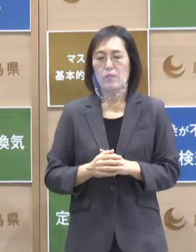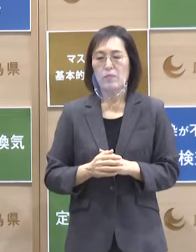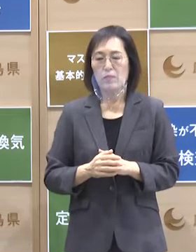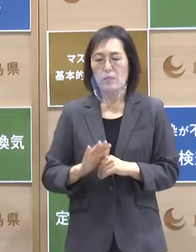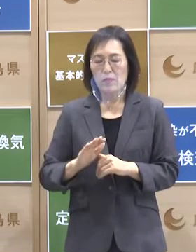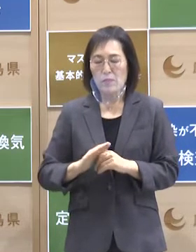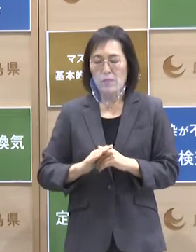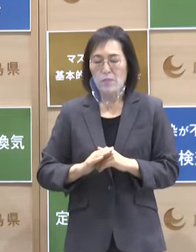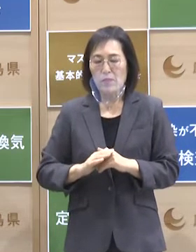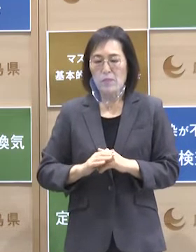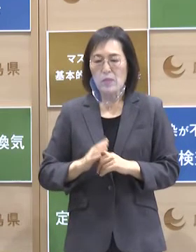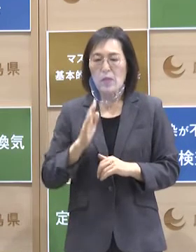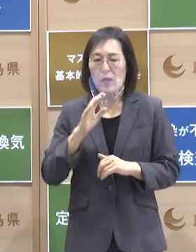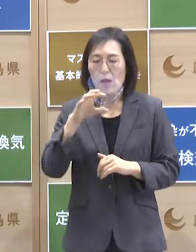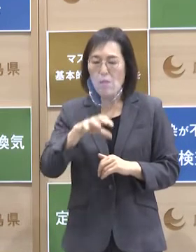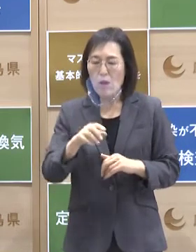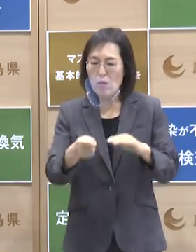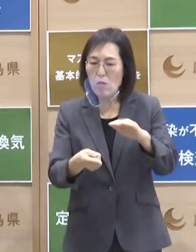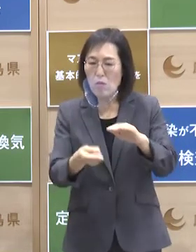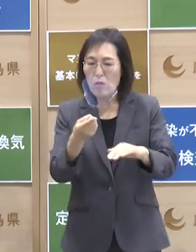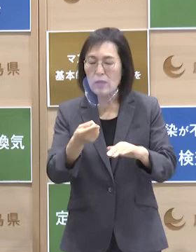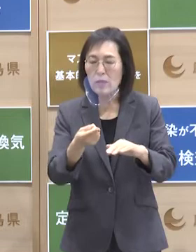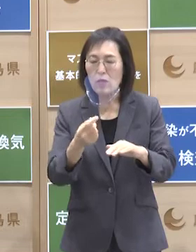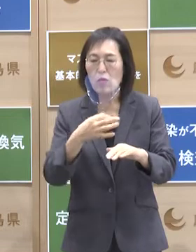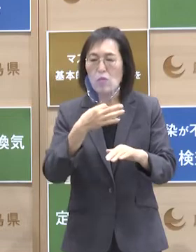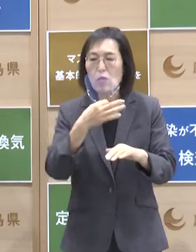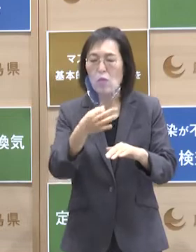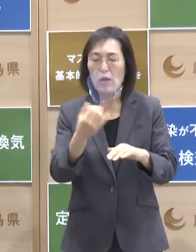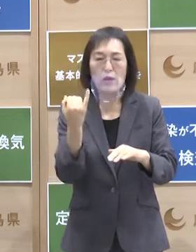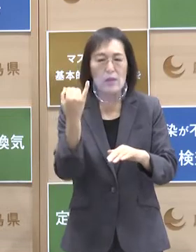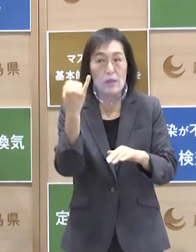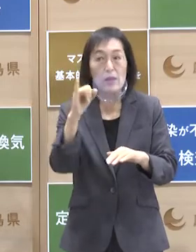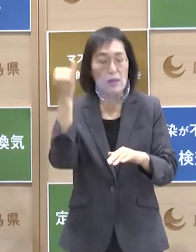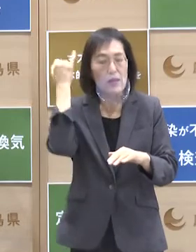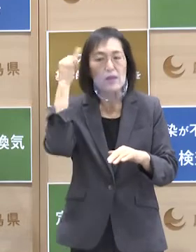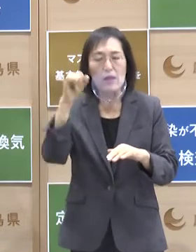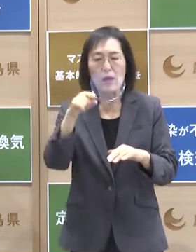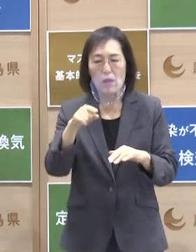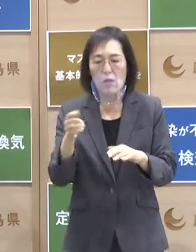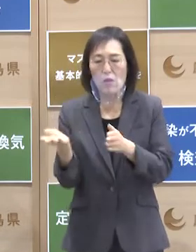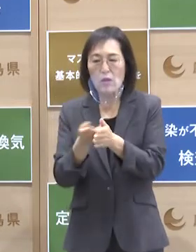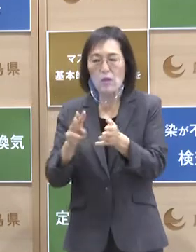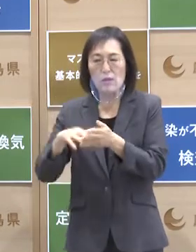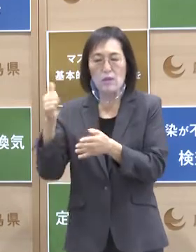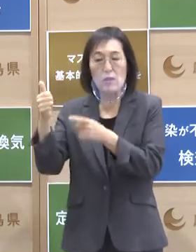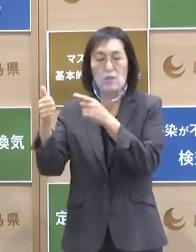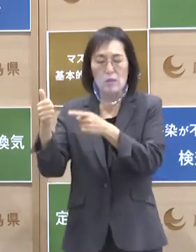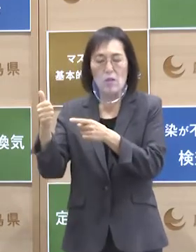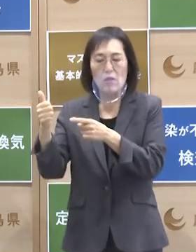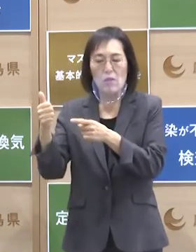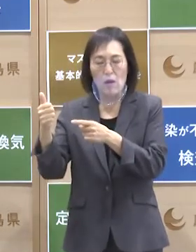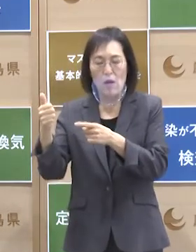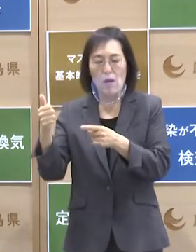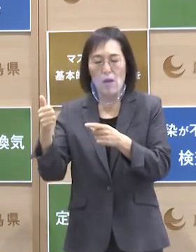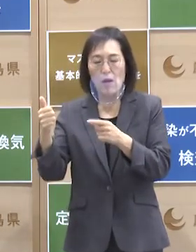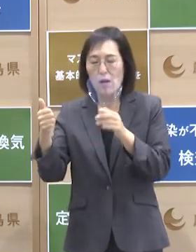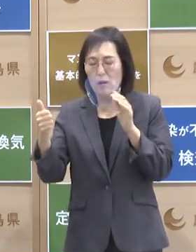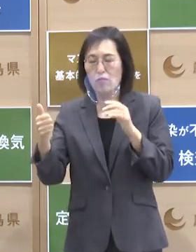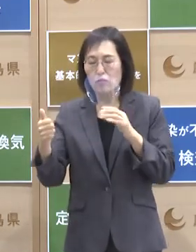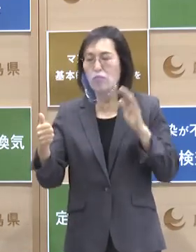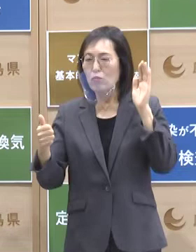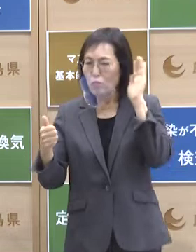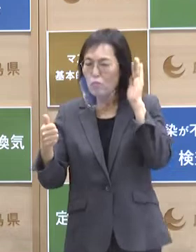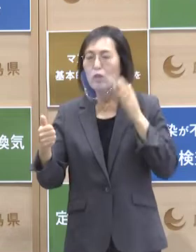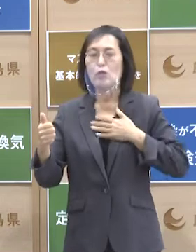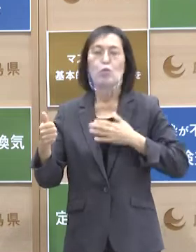耳を傾けながらですね、これ皆さんいろんなご意見あるかもしれませんけど、我々からすると結構いろんなルートを作ってですね、聞き伝えているというふう